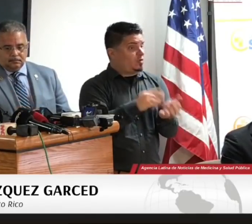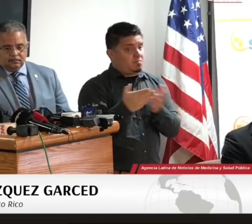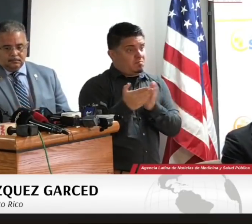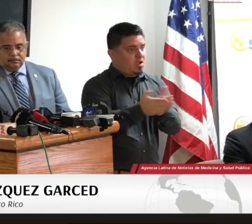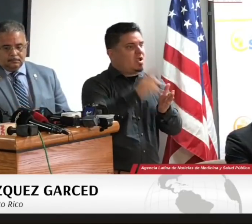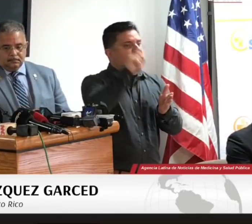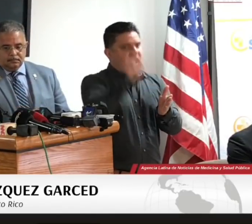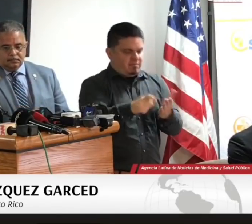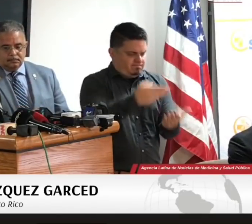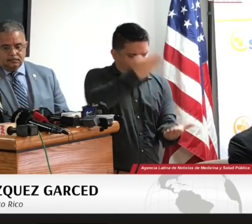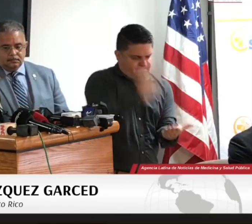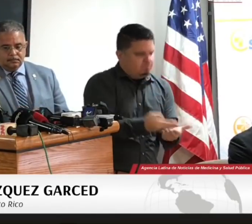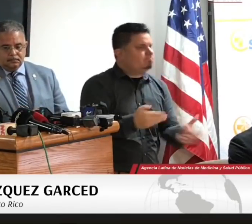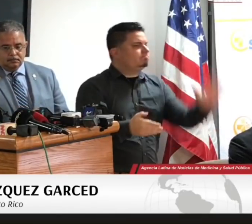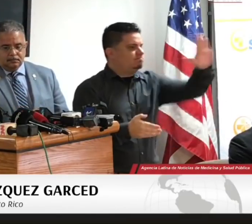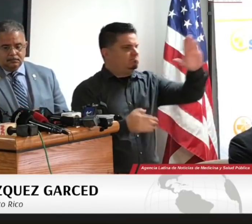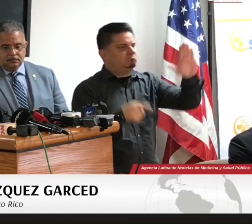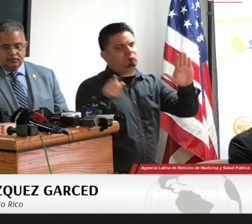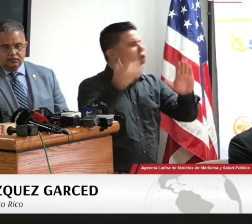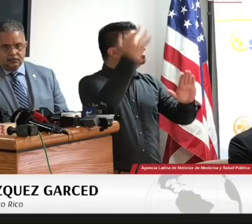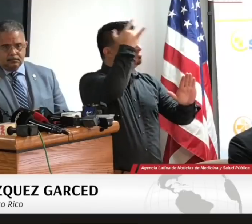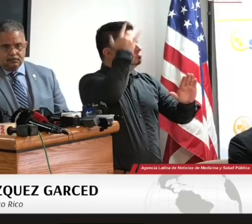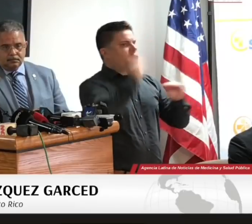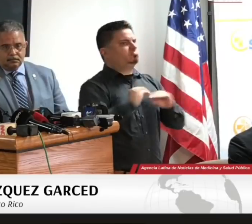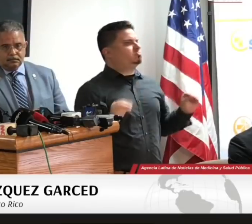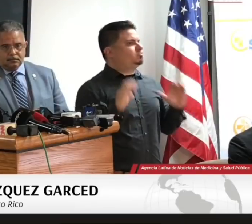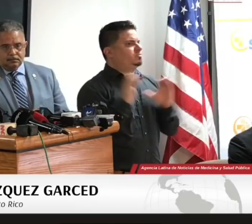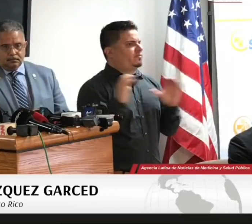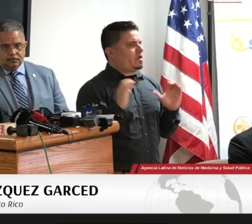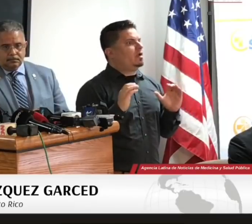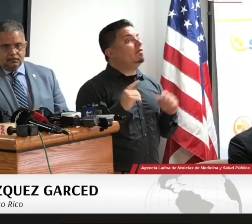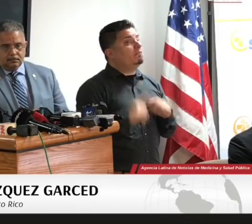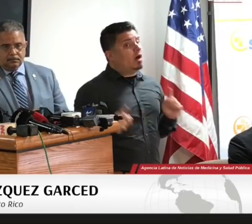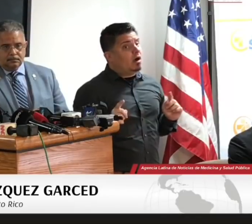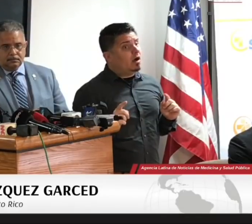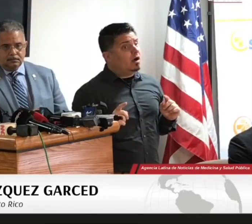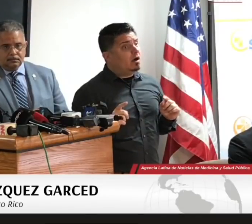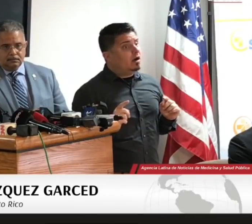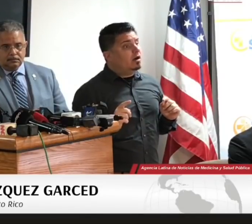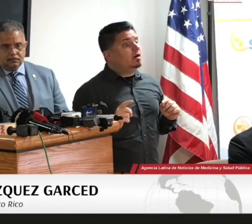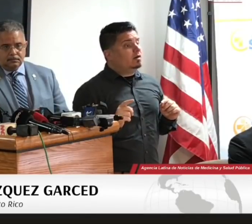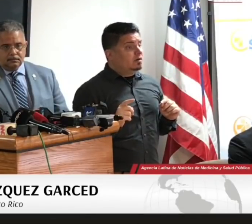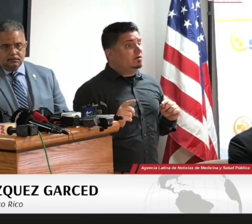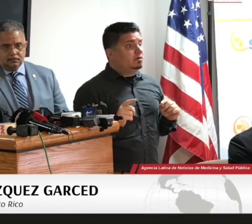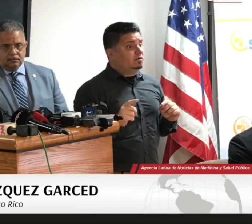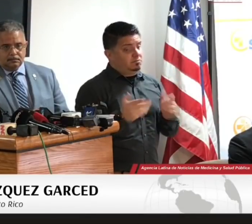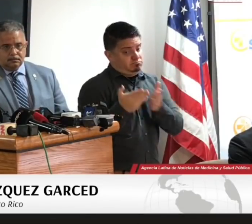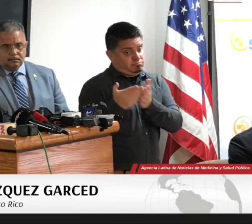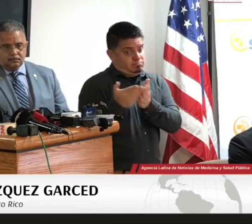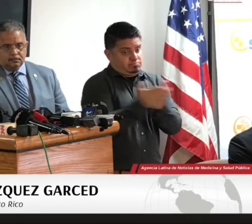viene enfermo en ese barco con esas condiciones. Todos los barcos de carga,